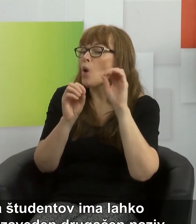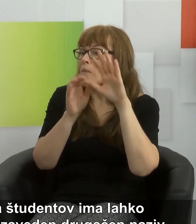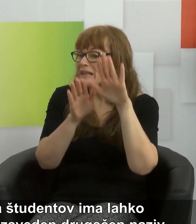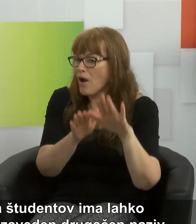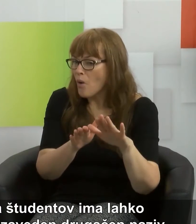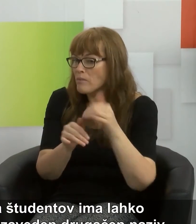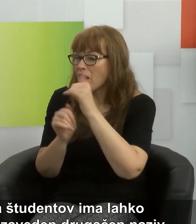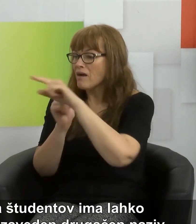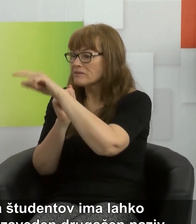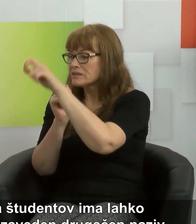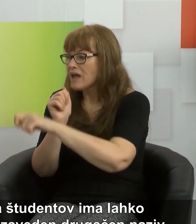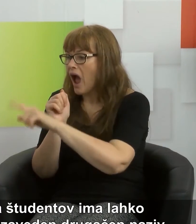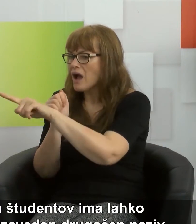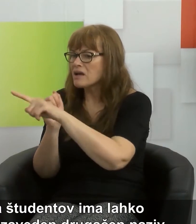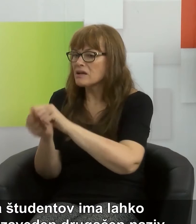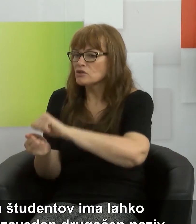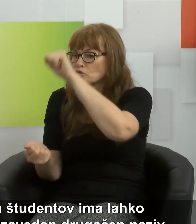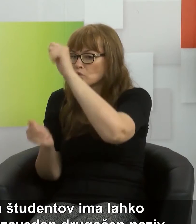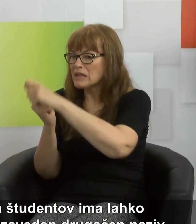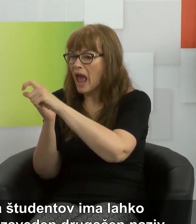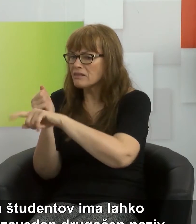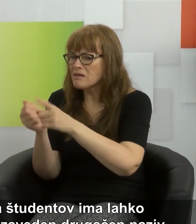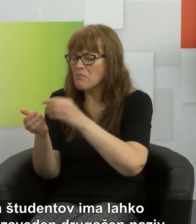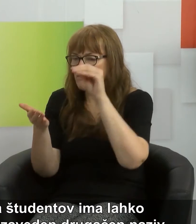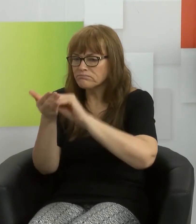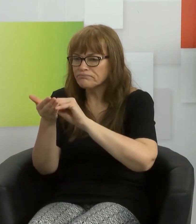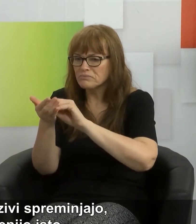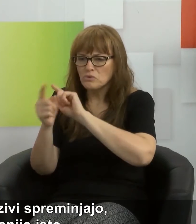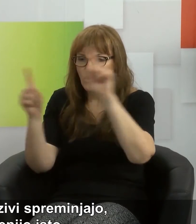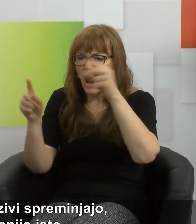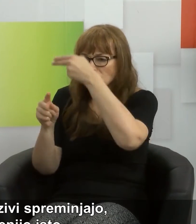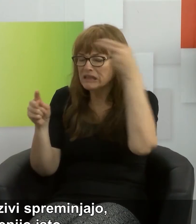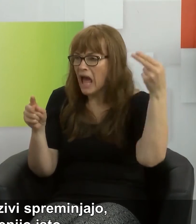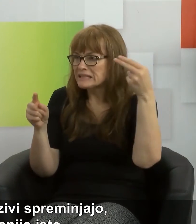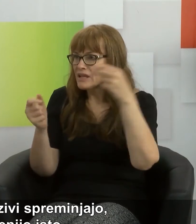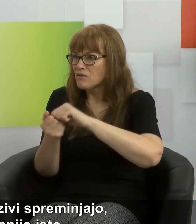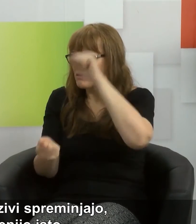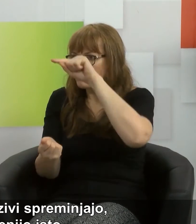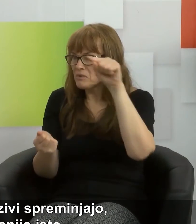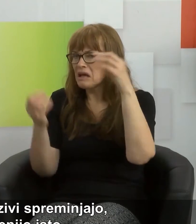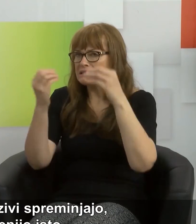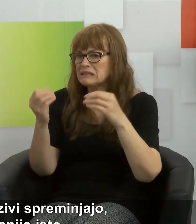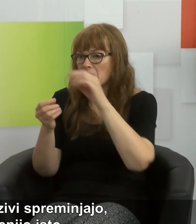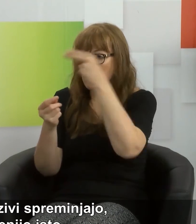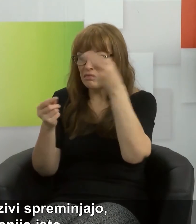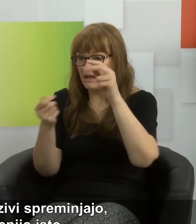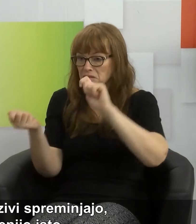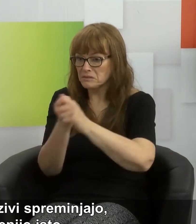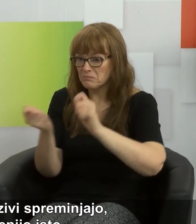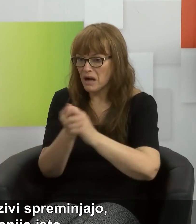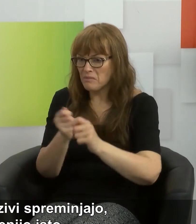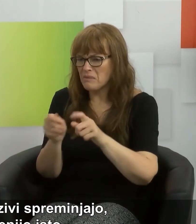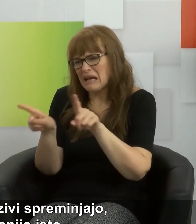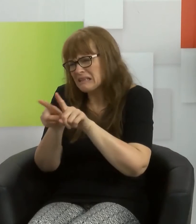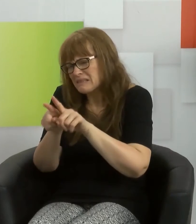svojem diplomskem delu zaveden drugačen naziv. V sistemu se te nazivi spreminjajo, ampak